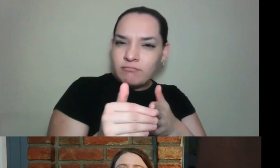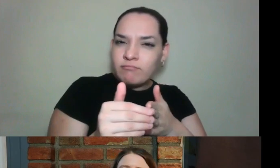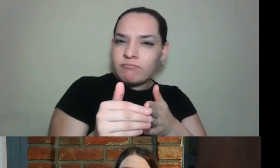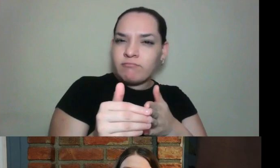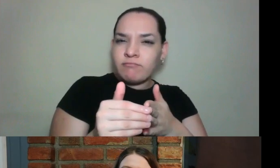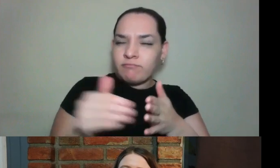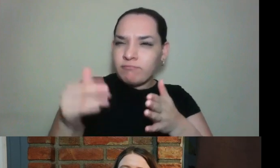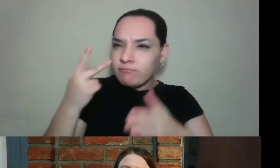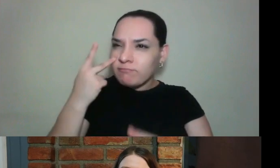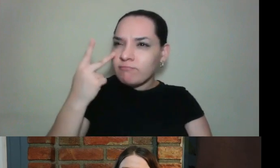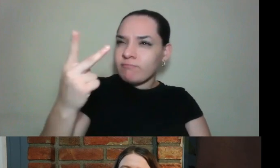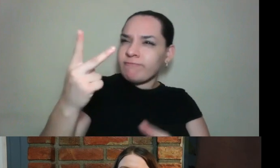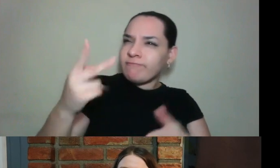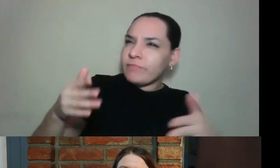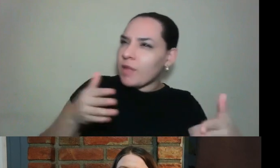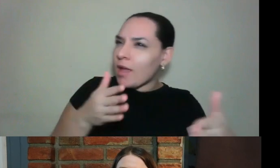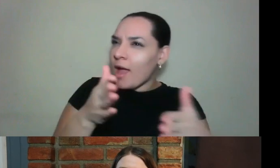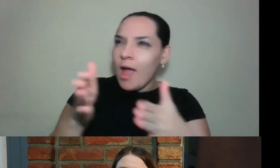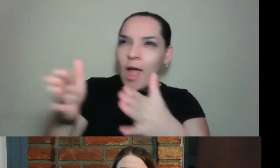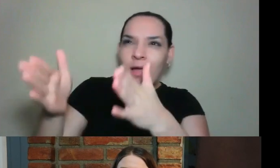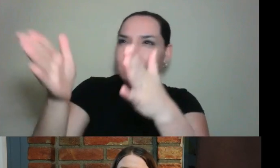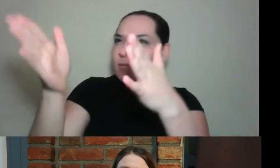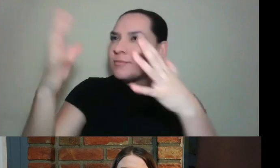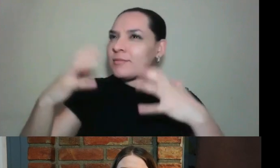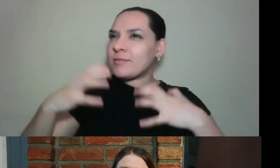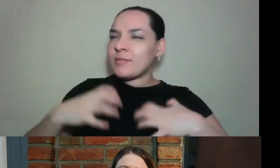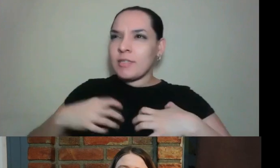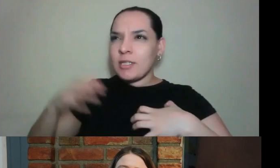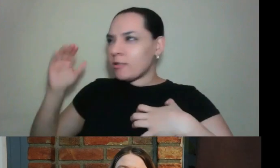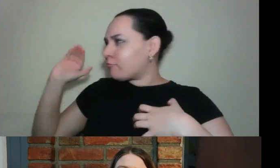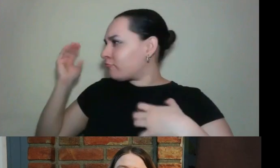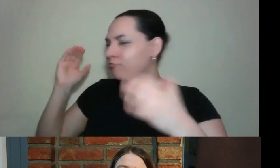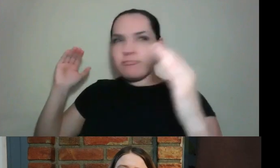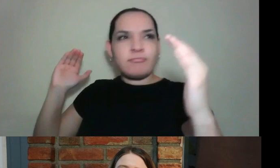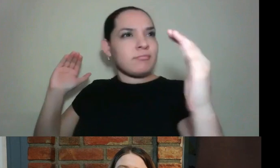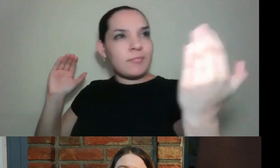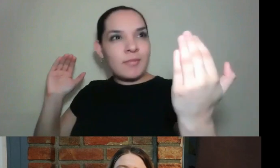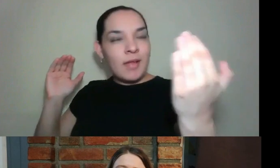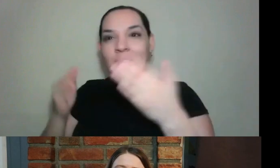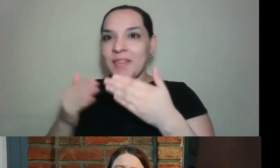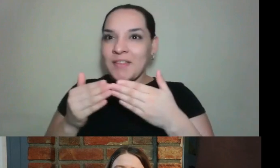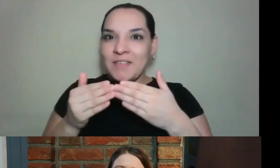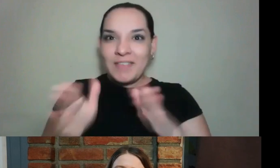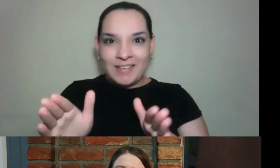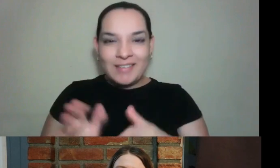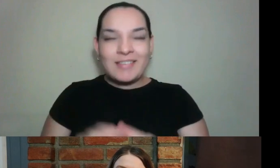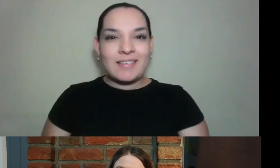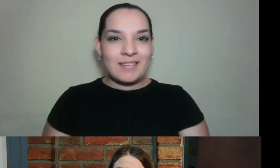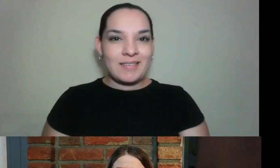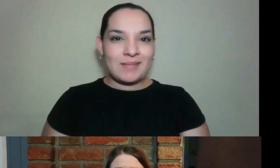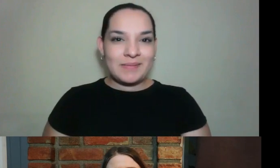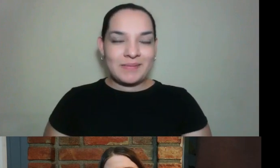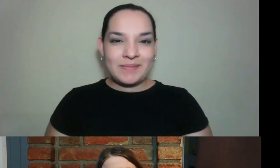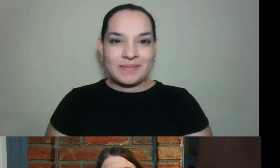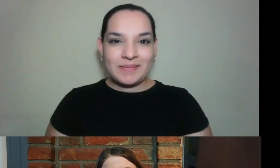a ver un camino totalmente distinto del que veníamos viendo.